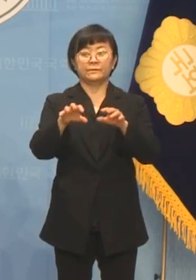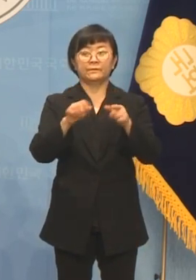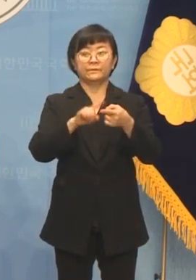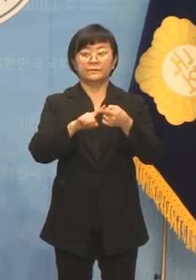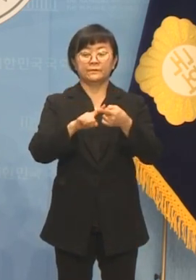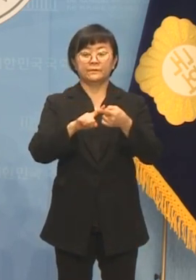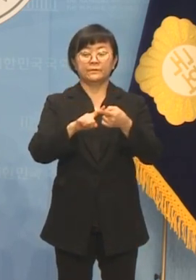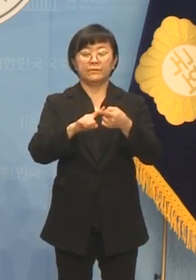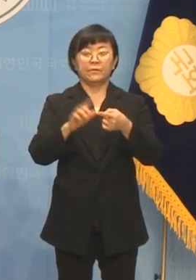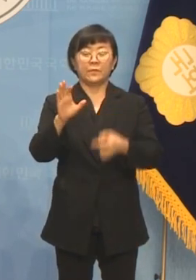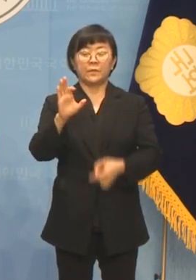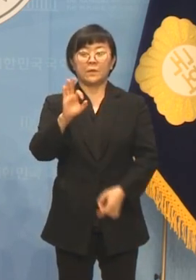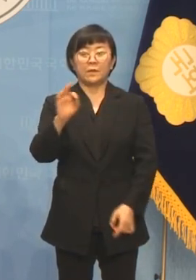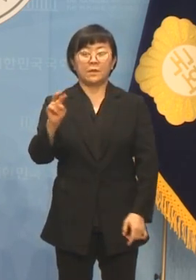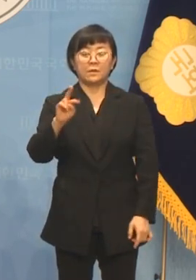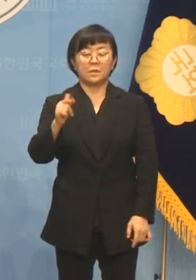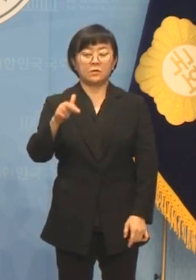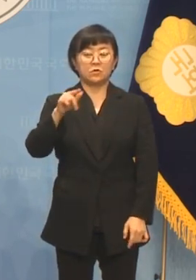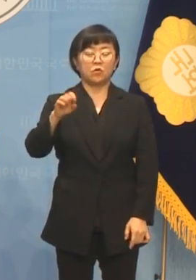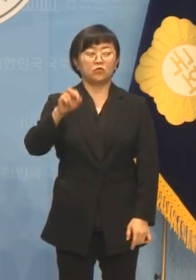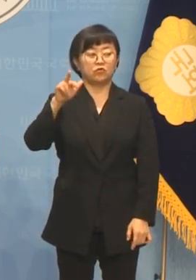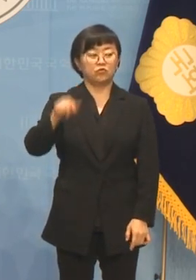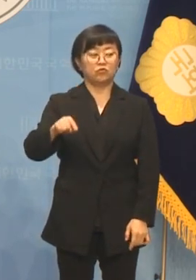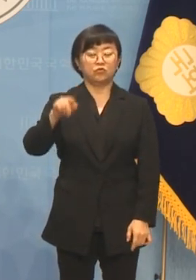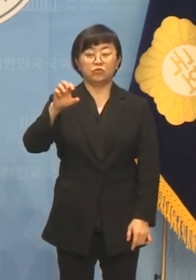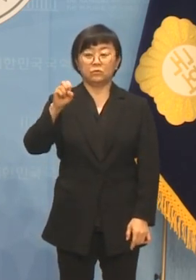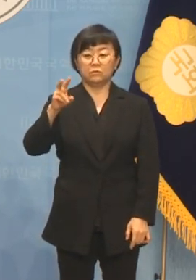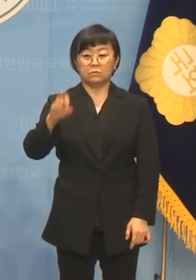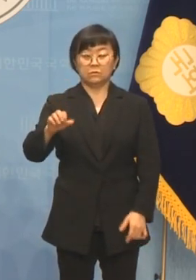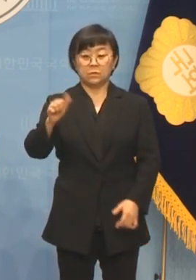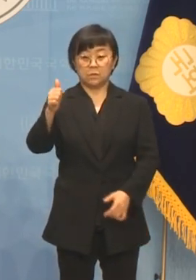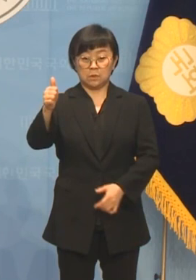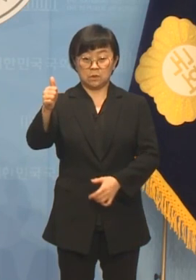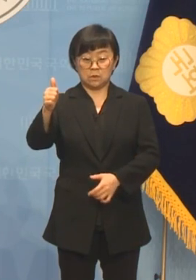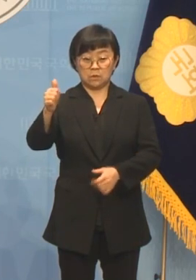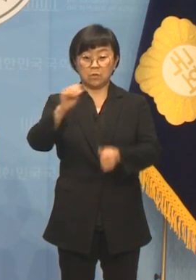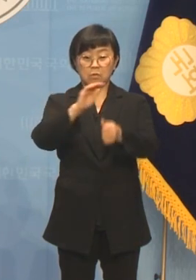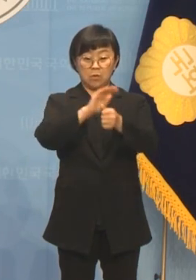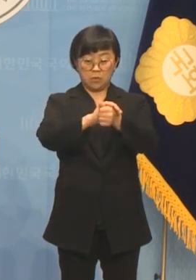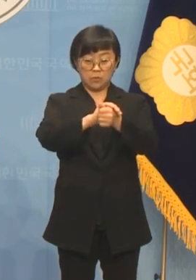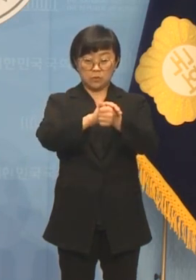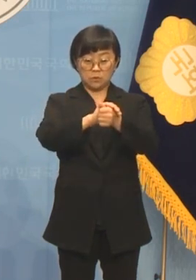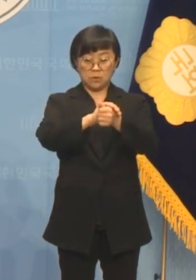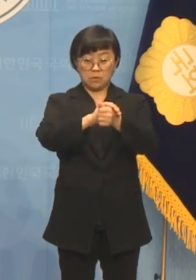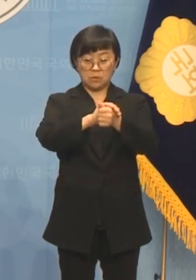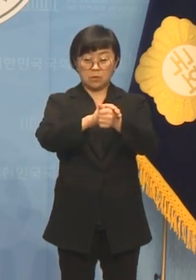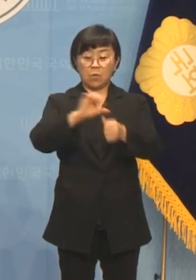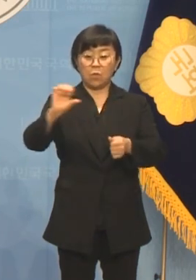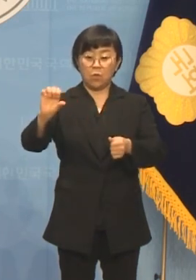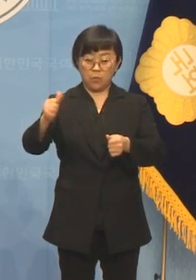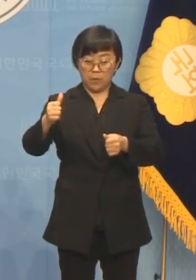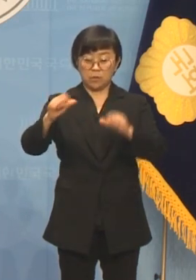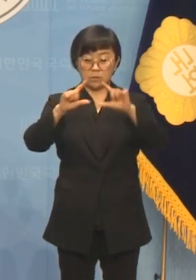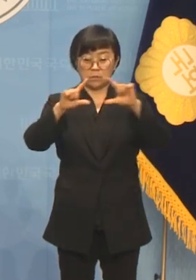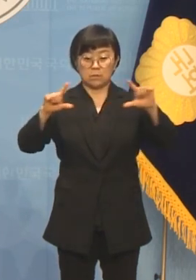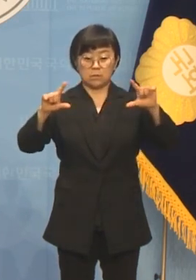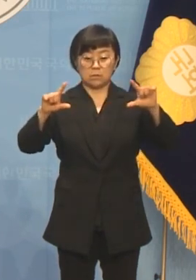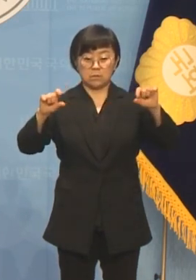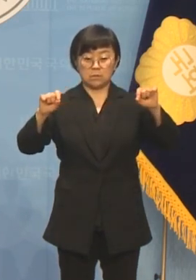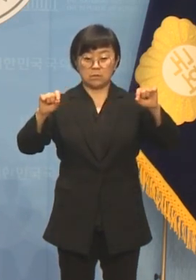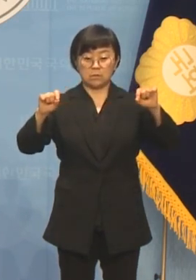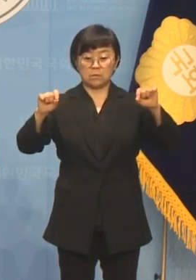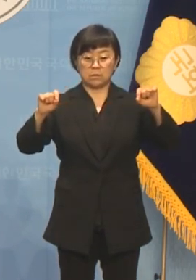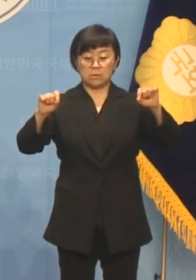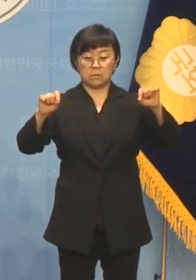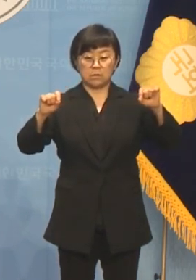고 아산 정주영 회장께서 거북선이 그려진 500원짜리 지폐 한 장으로